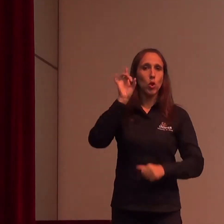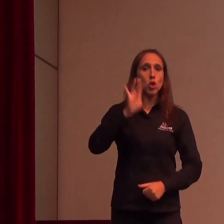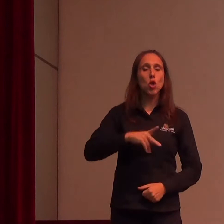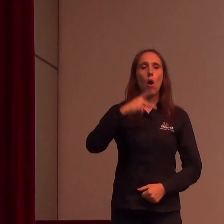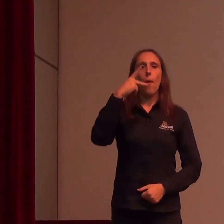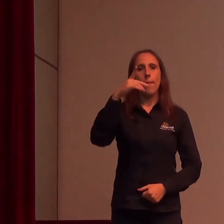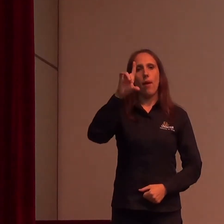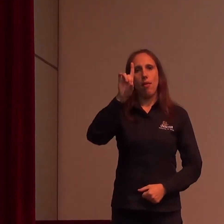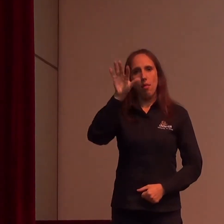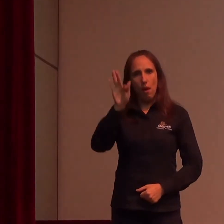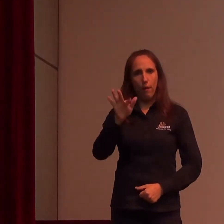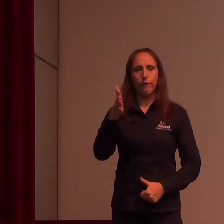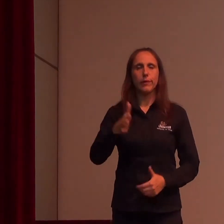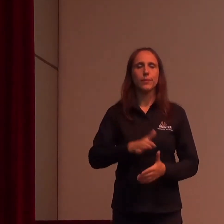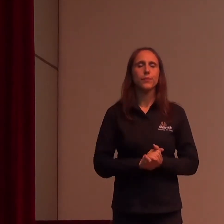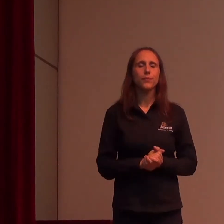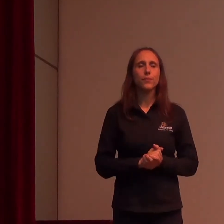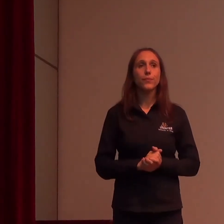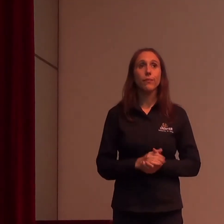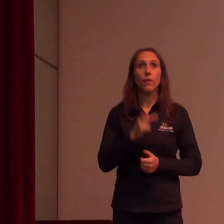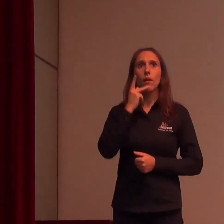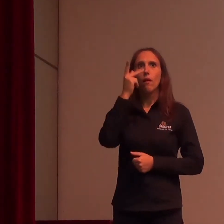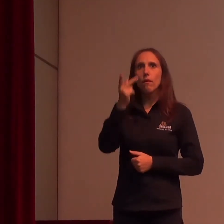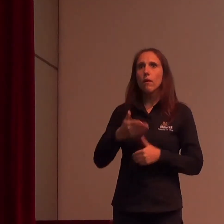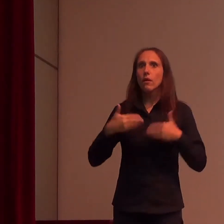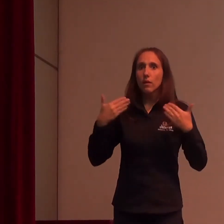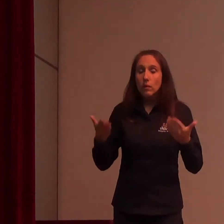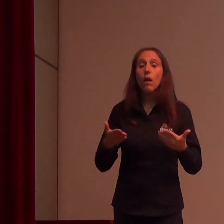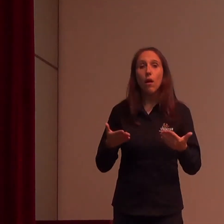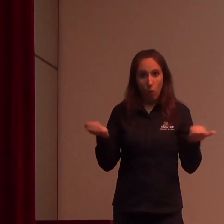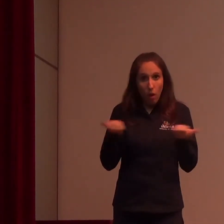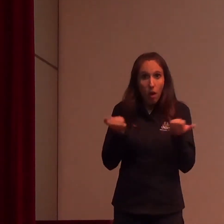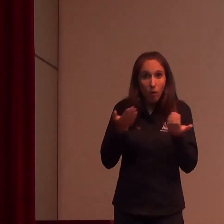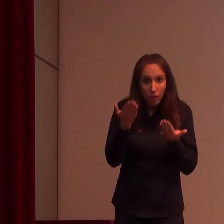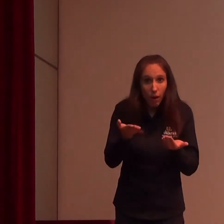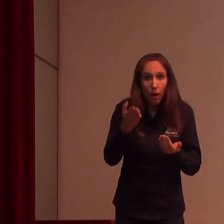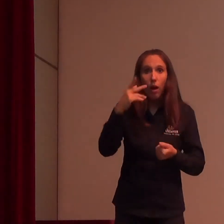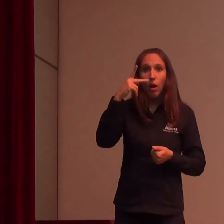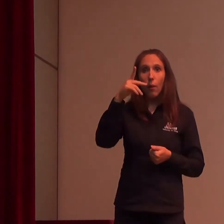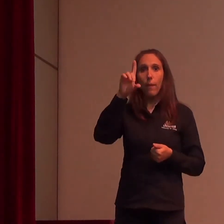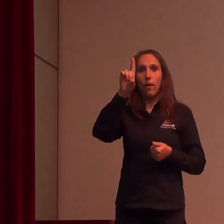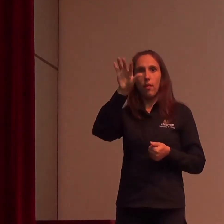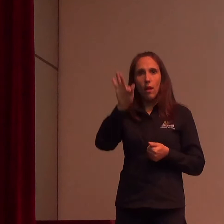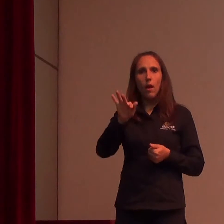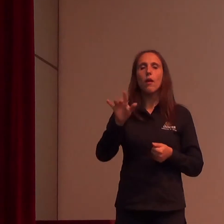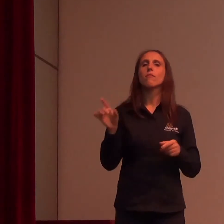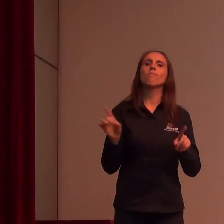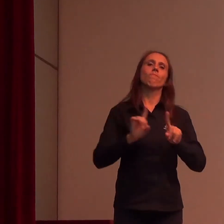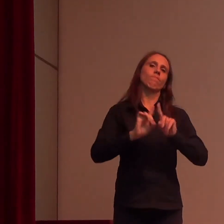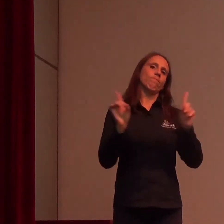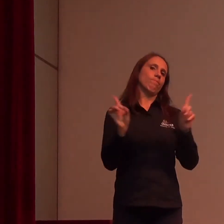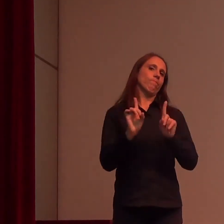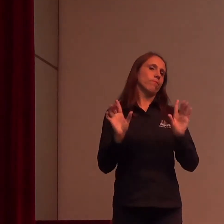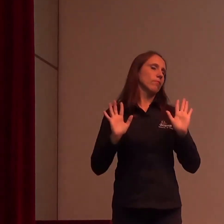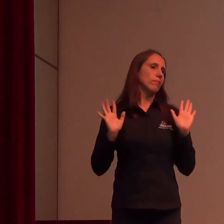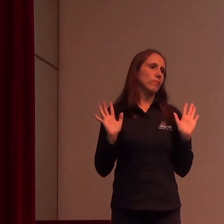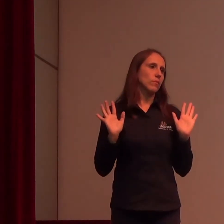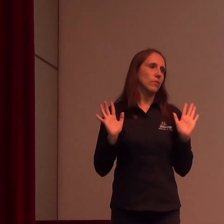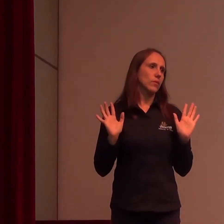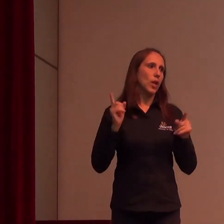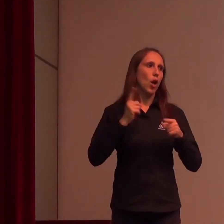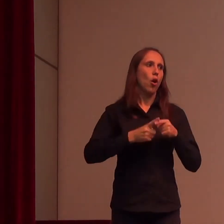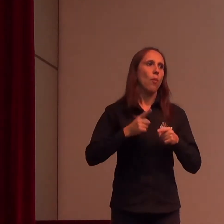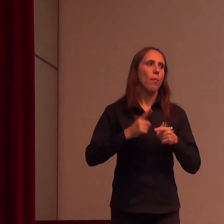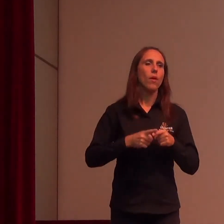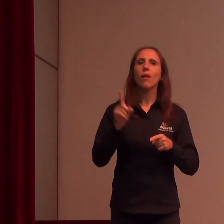Aí eu falei, é justamente o que eu quero, é PDF. Ah, não, mas o PDF ele não é